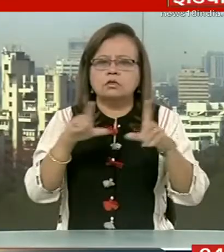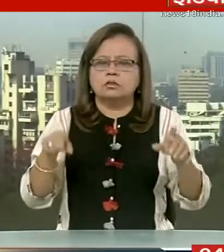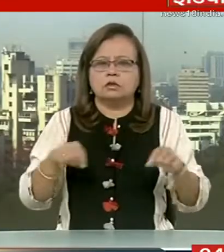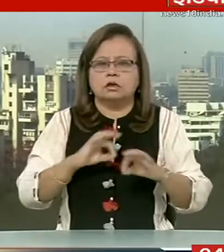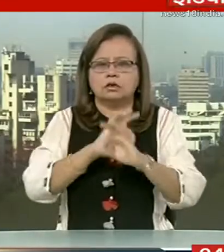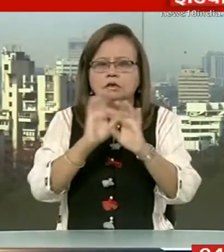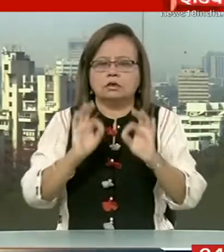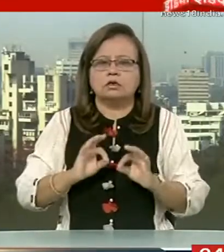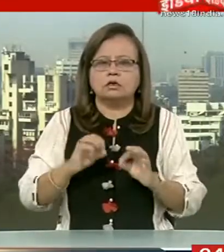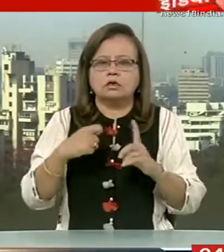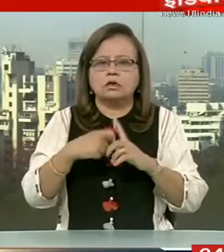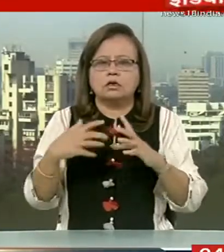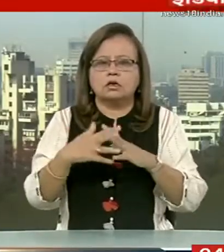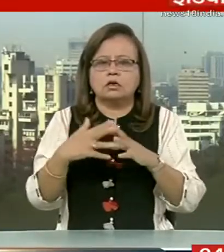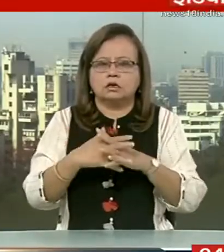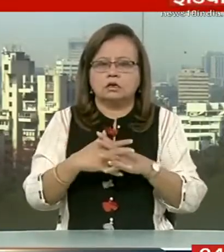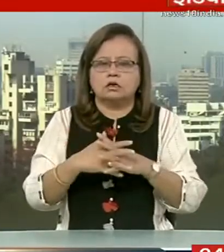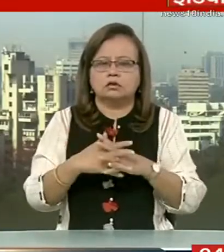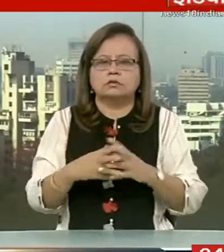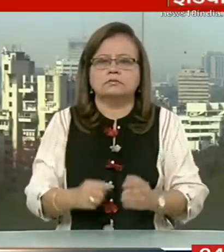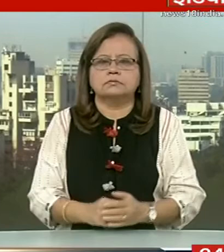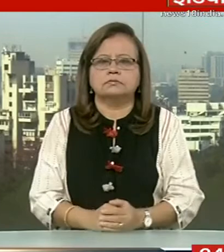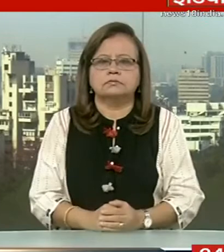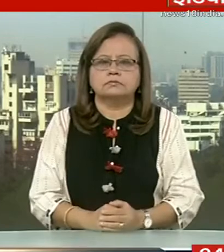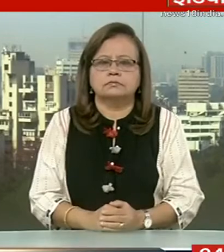पार्क को तैयार किया है